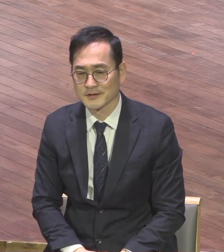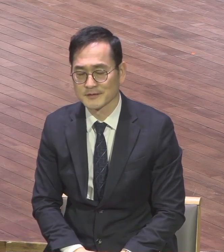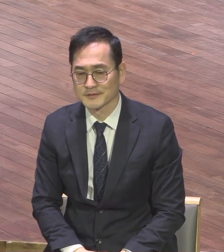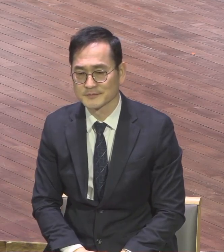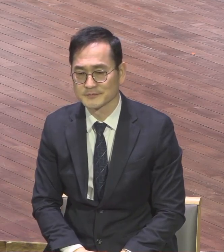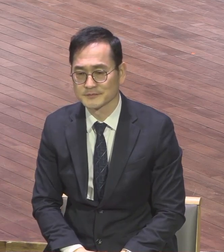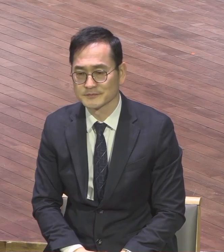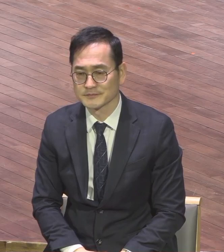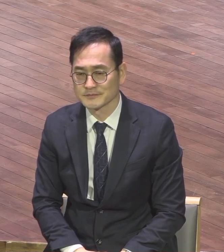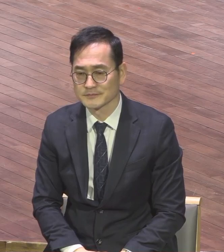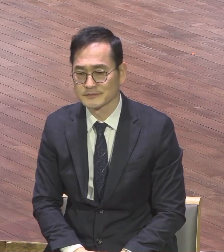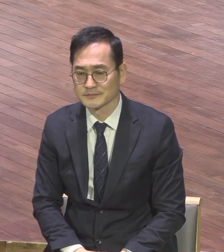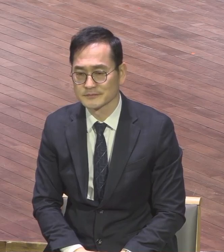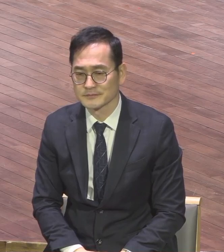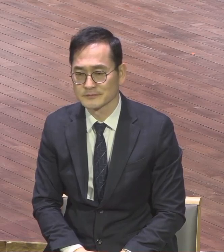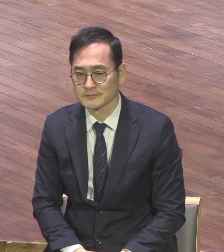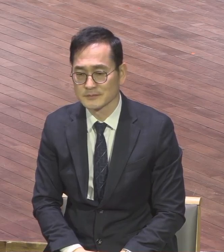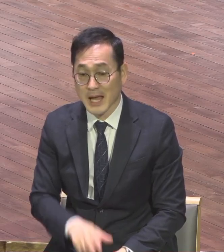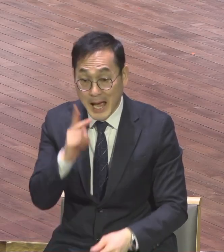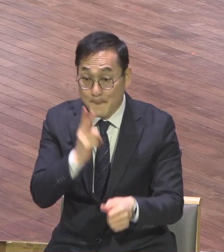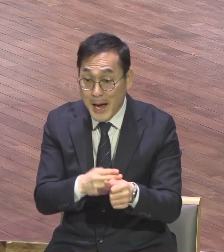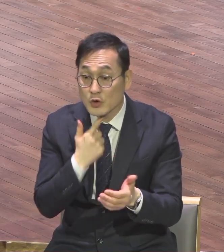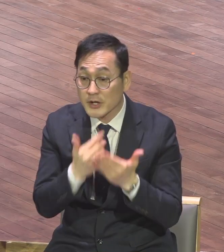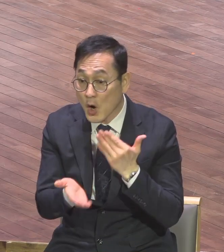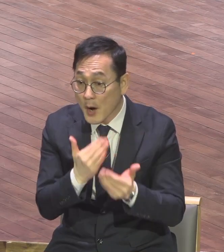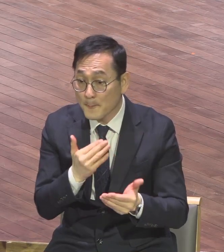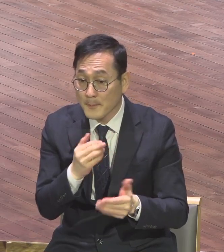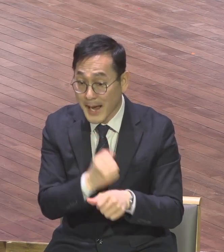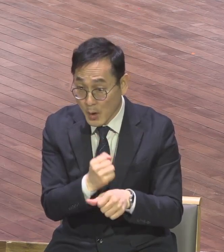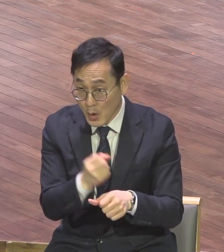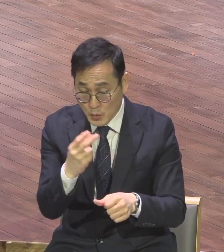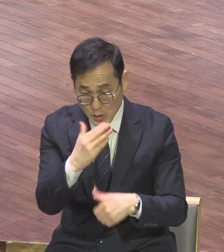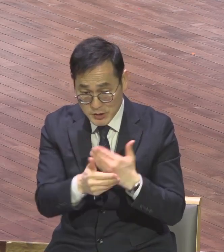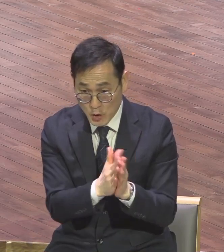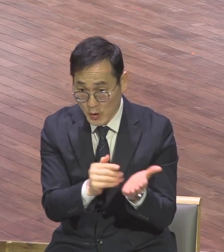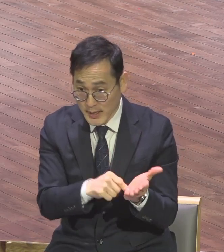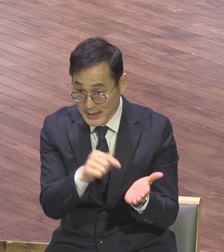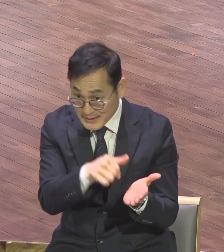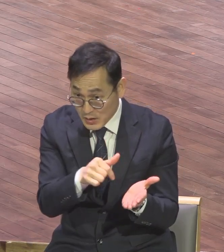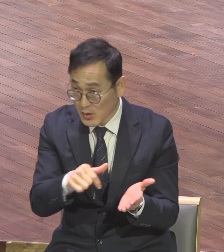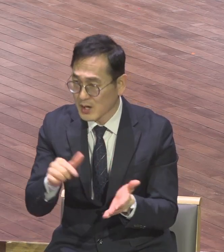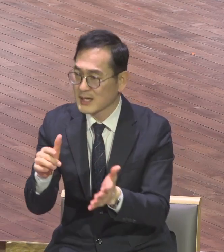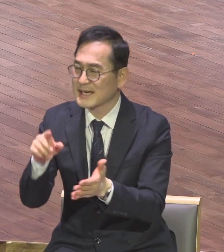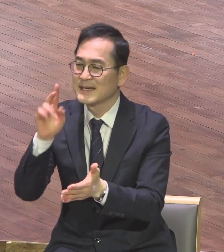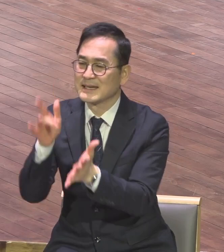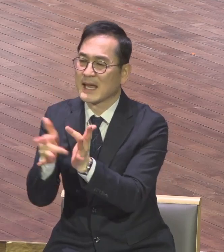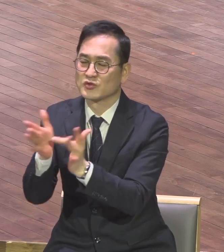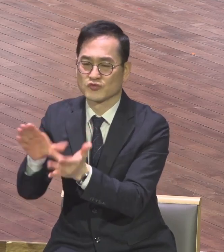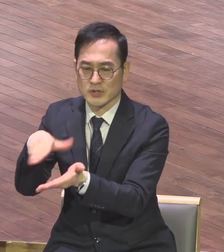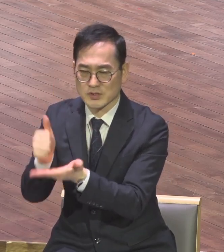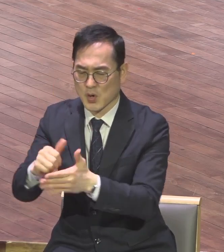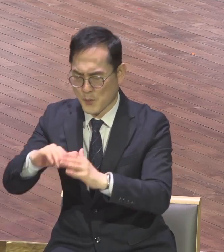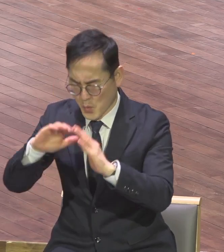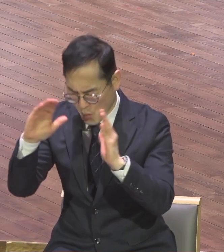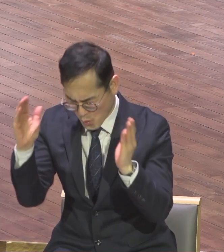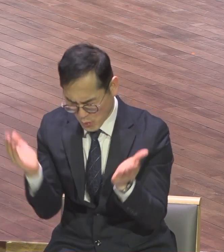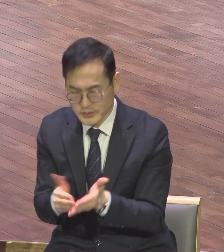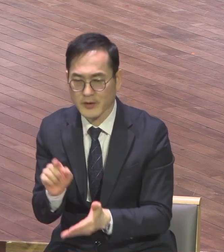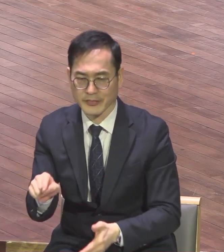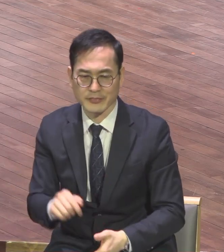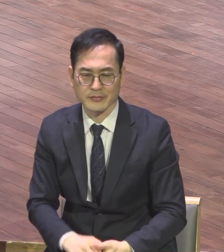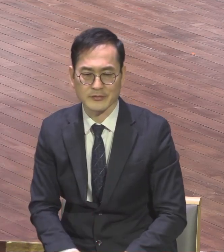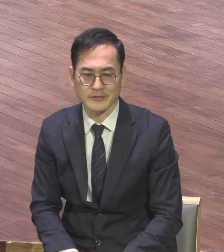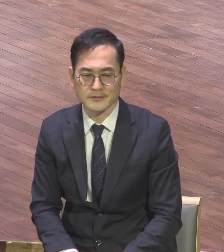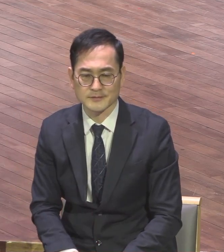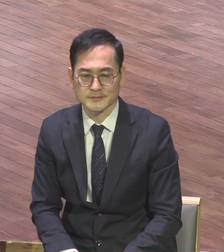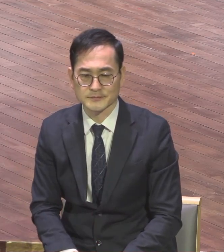그리스도는 모든 것이었습니다. 모든 것이 그리스도 안에 있다고 강력하게 선포하고 있습니다. 영적